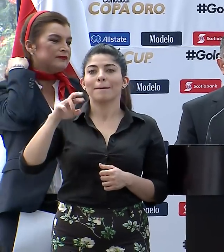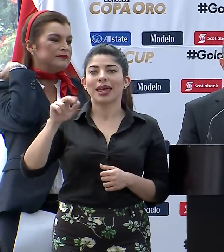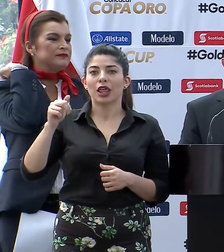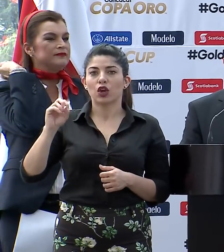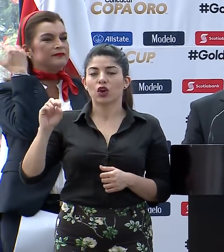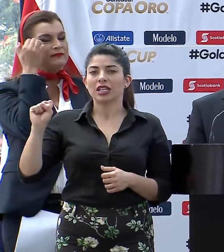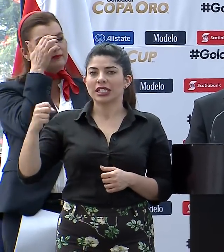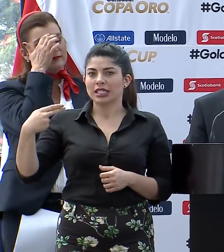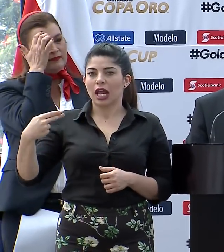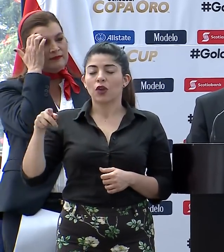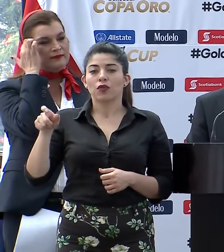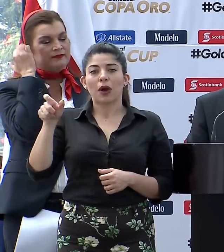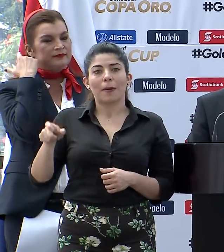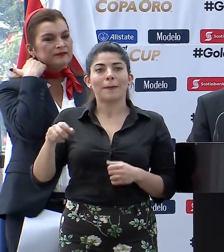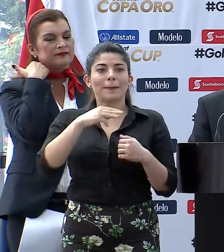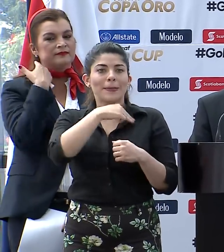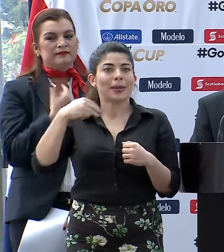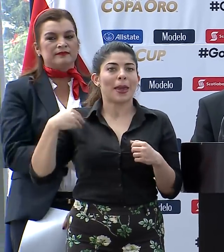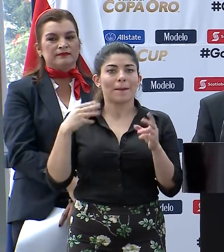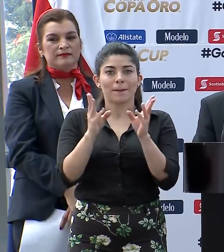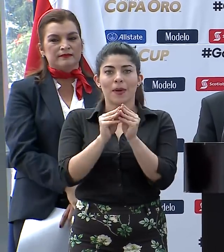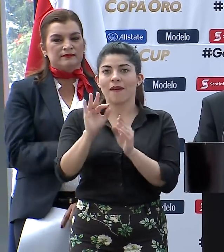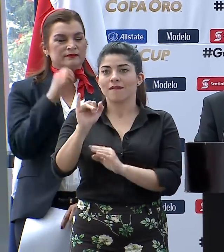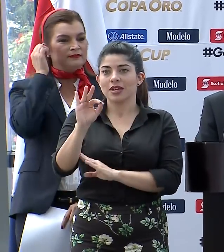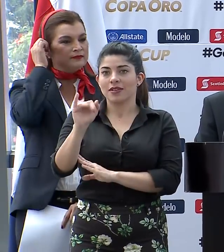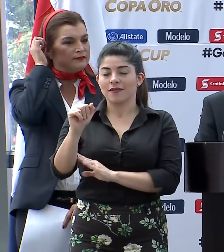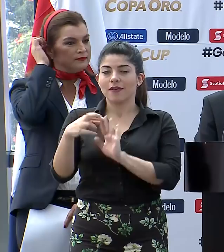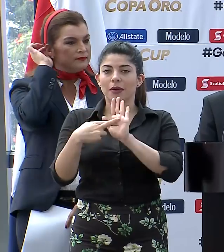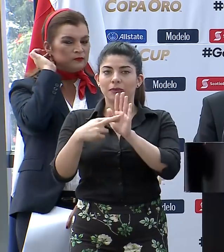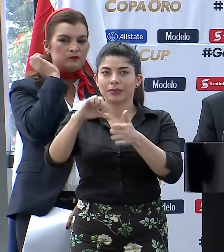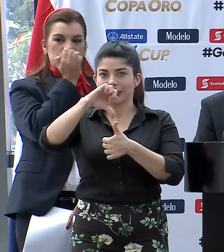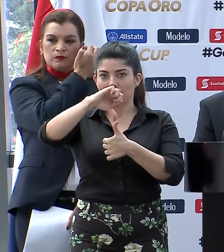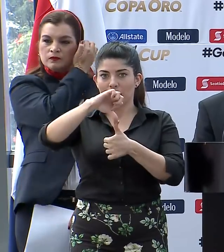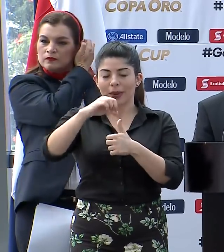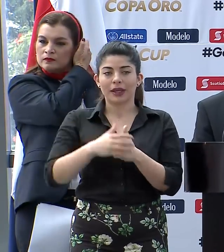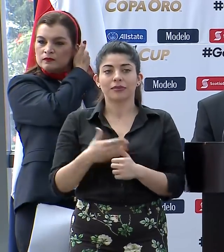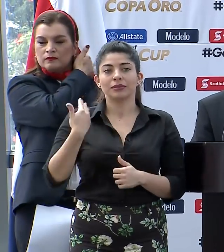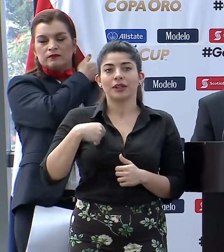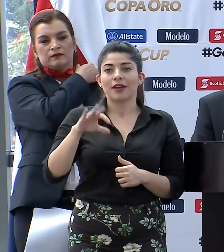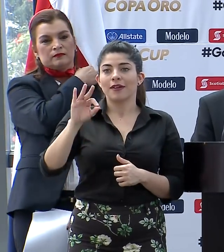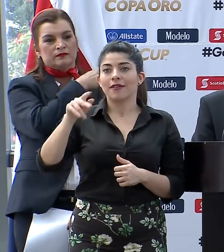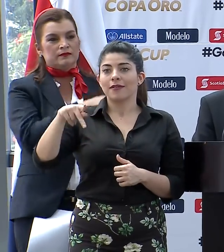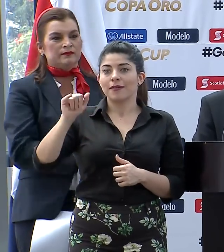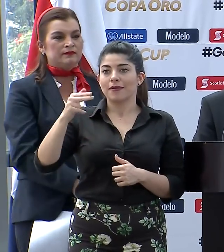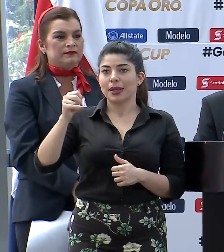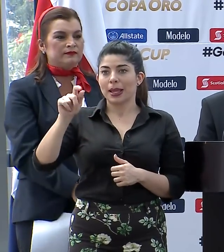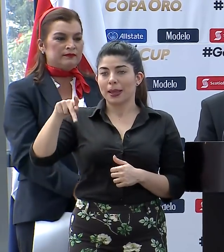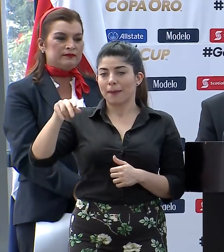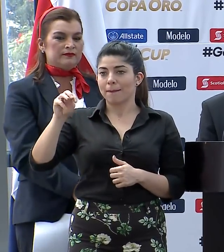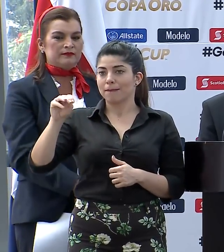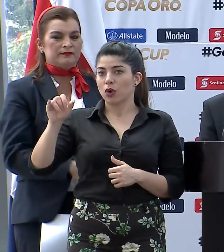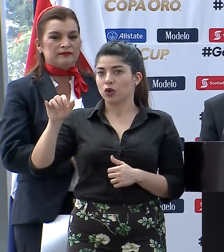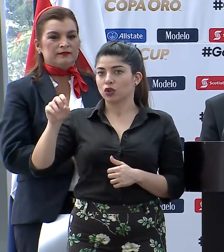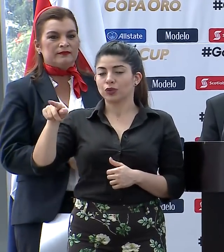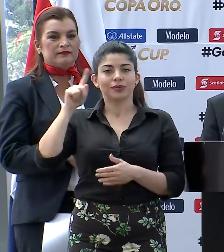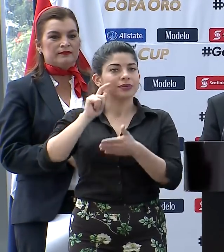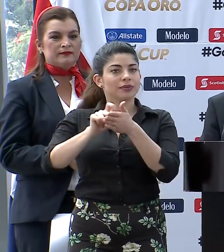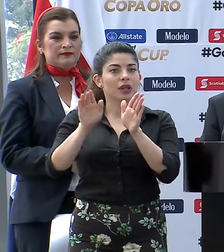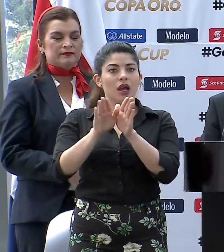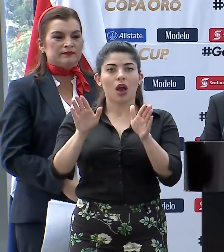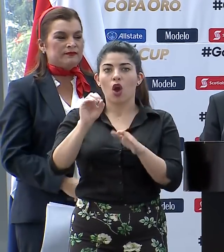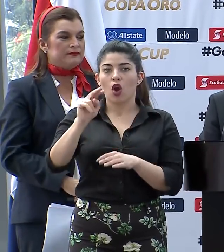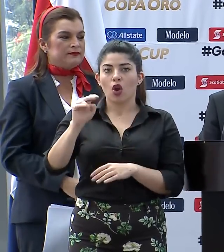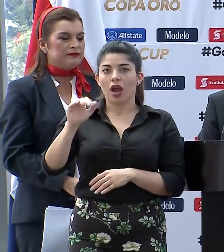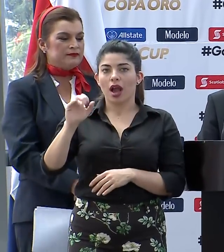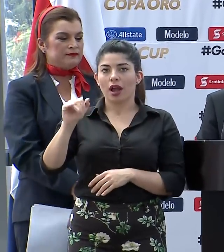miembro del Consejo de FIFA, representante de Centroamérica, al señor Philippe Moyo, secretario general de la CONCACAF,